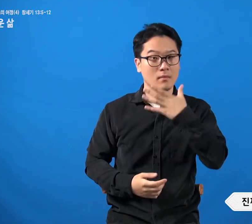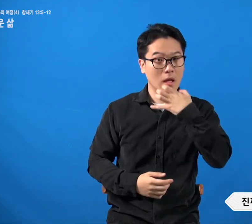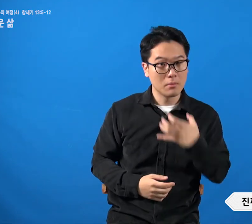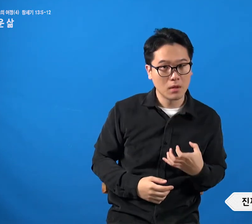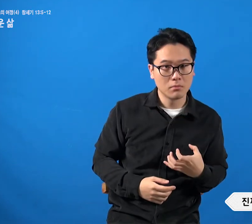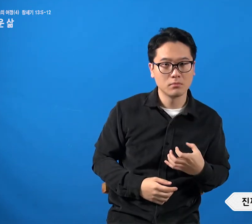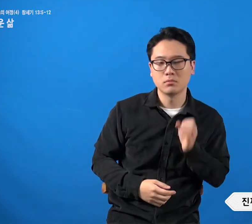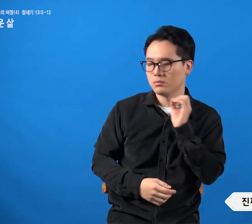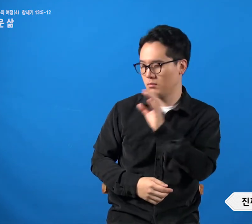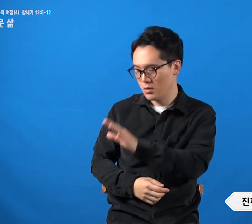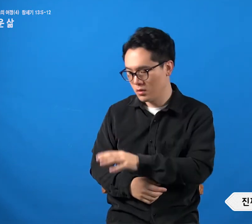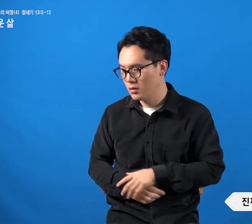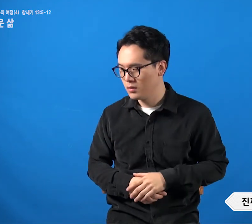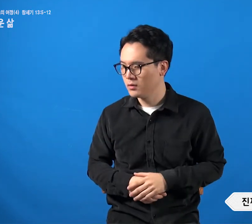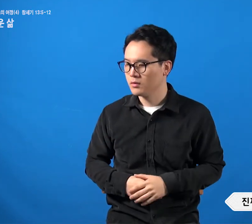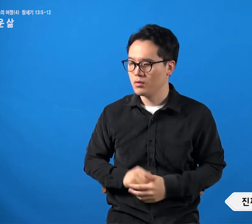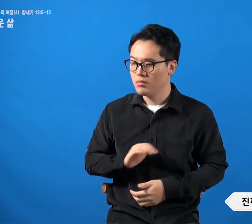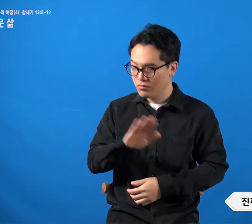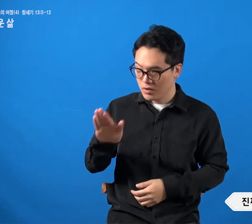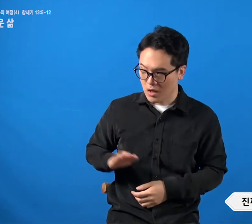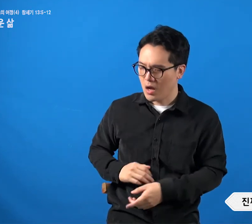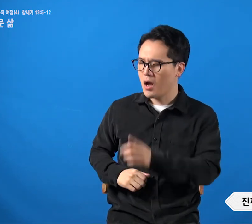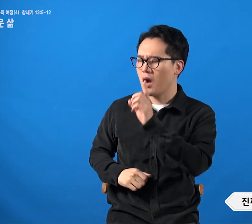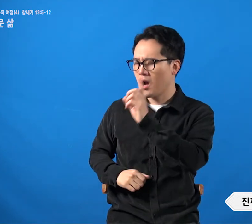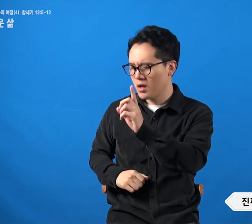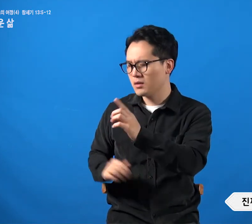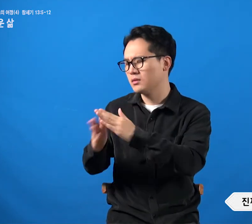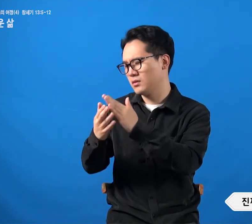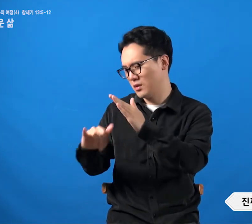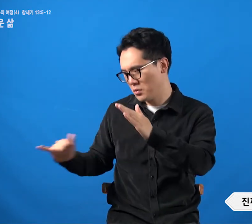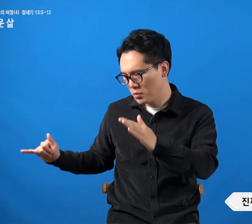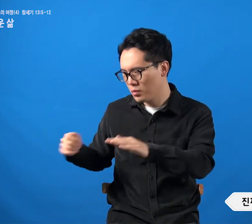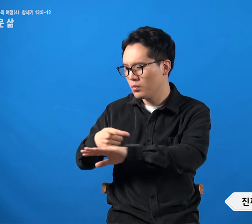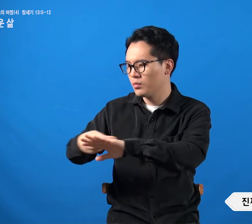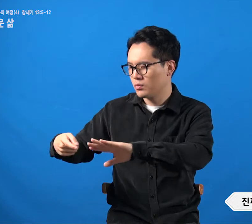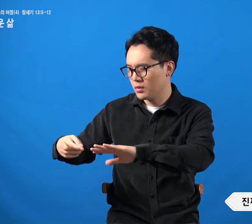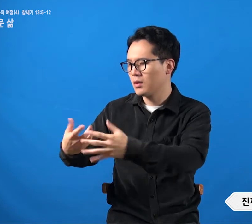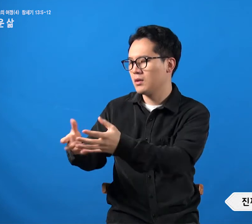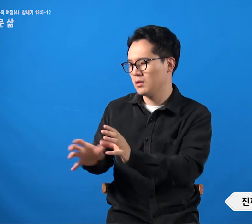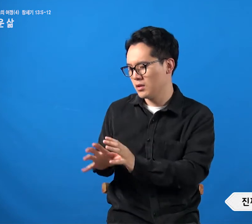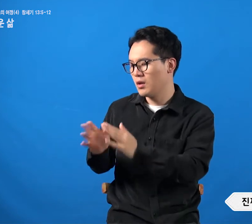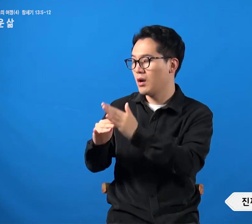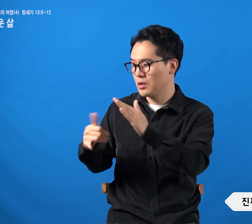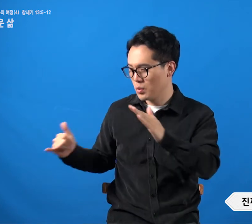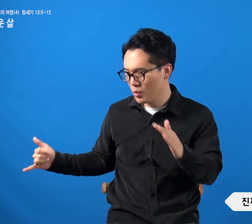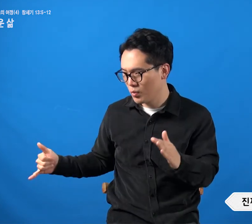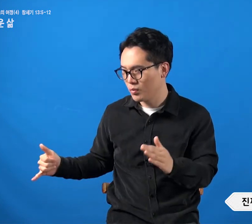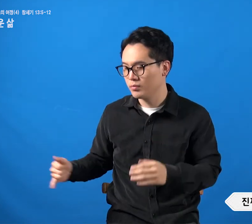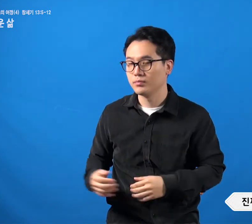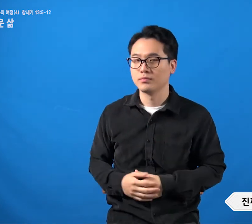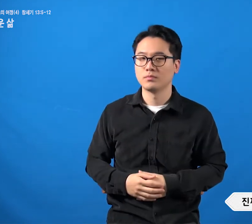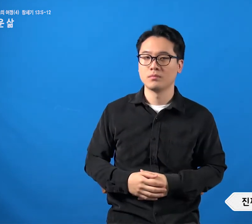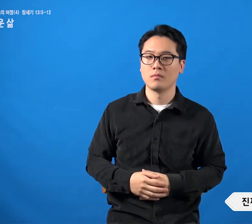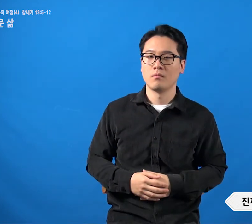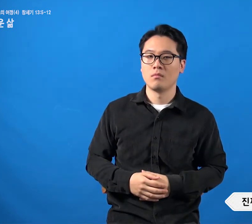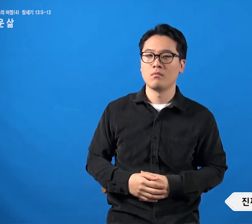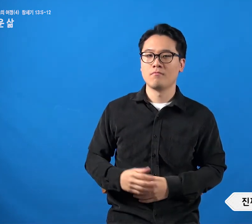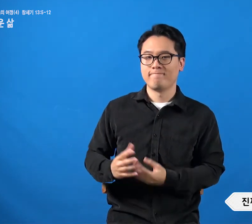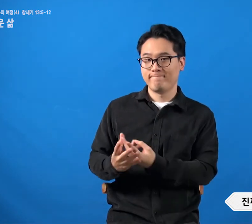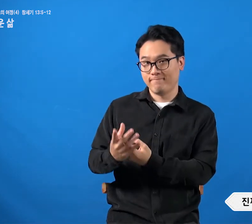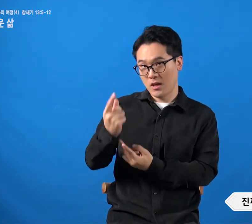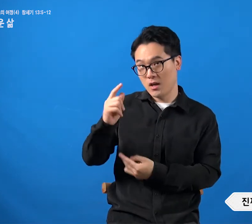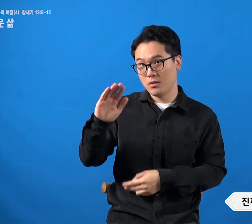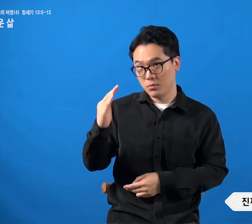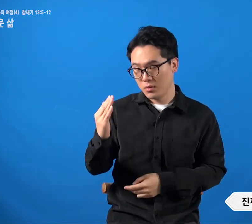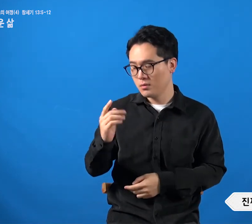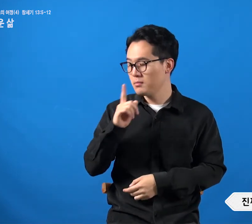아브라함은 롯에게 이야기합니다. 우리가 한 친족이다 라고 이야기하며 혈육이라고 이야기합니다. 하나